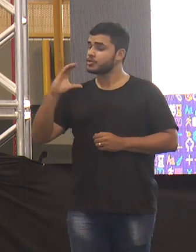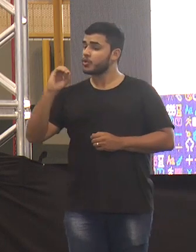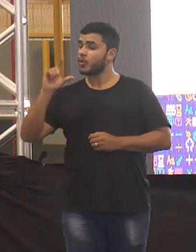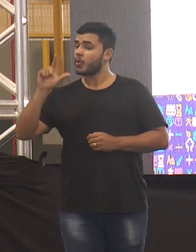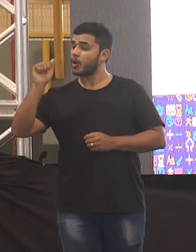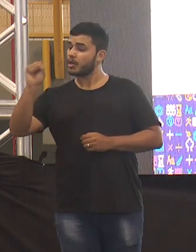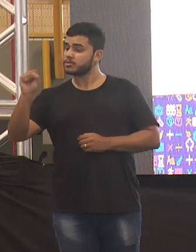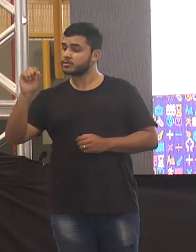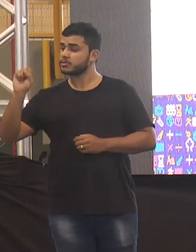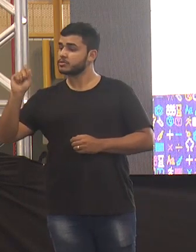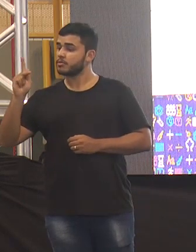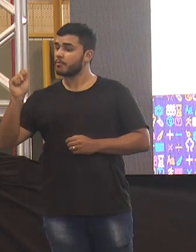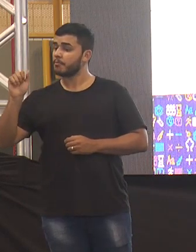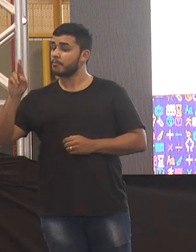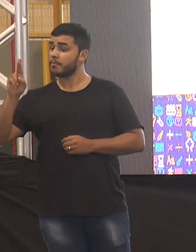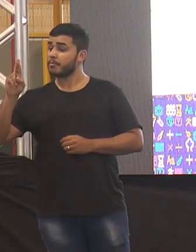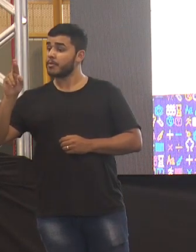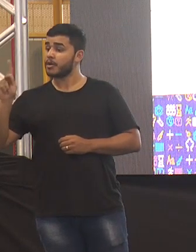contemporâneo.